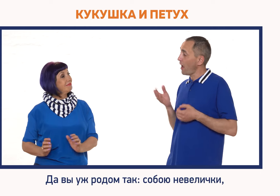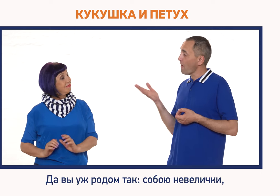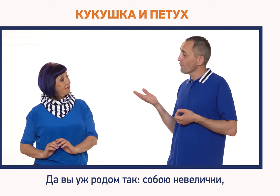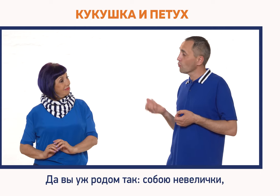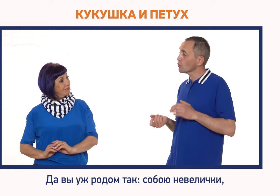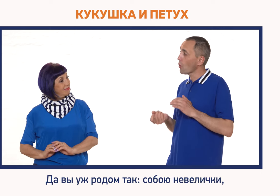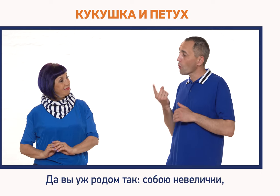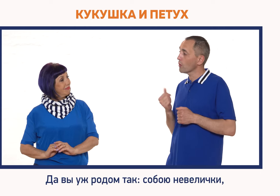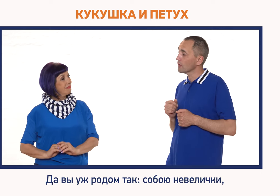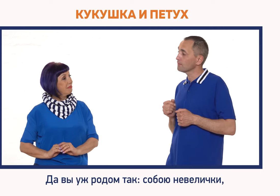Да вы уж родом так,